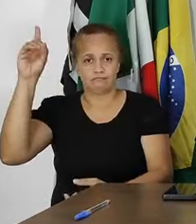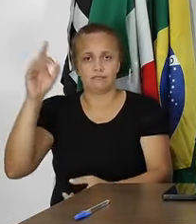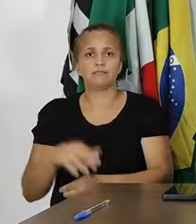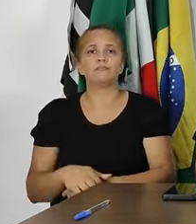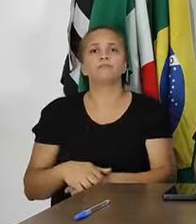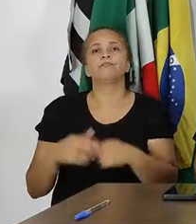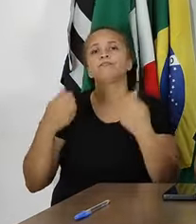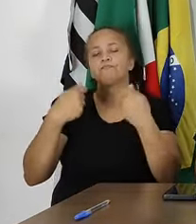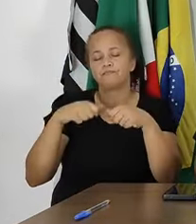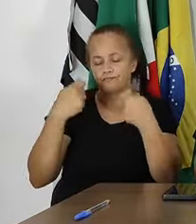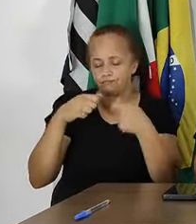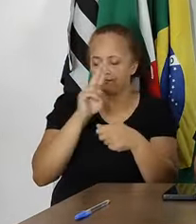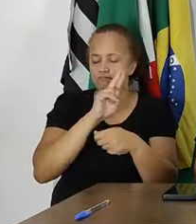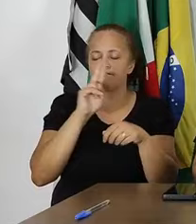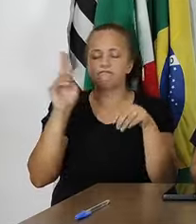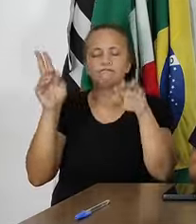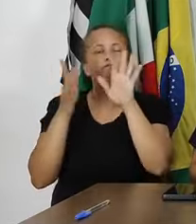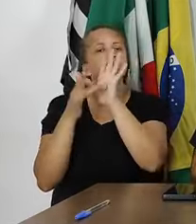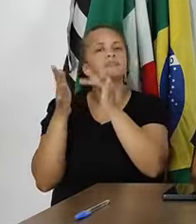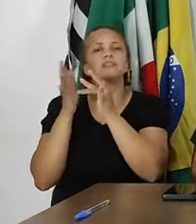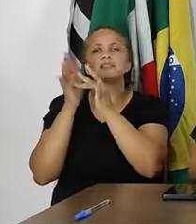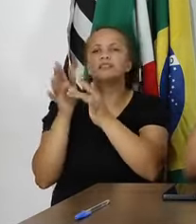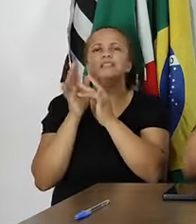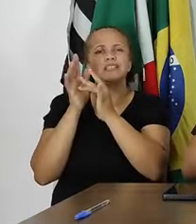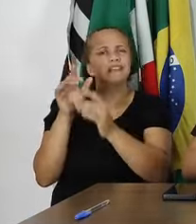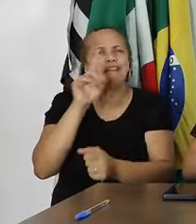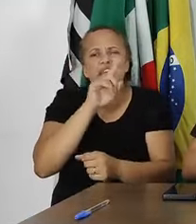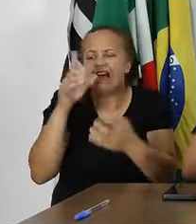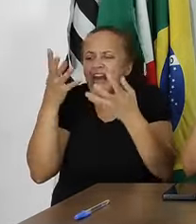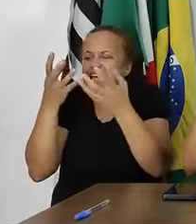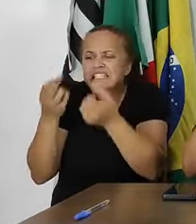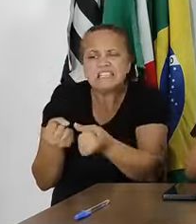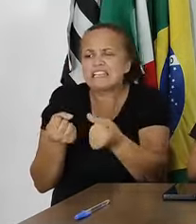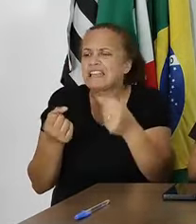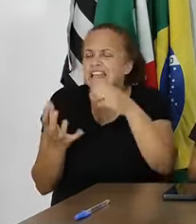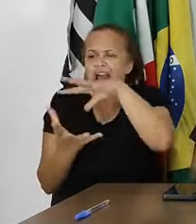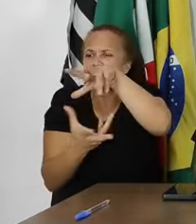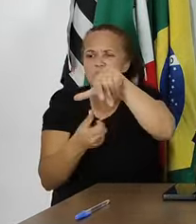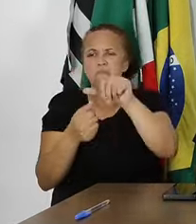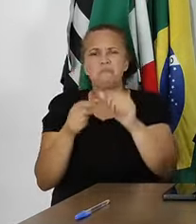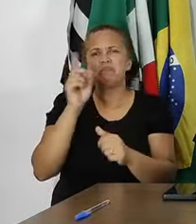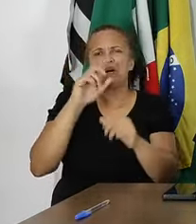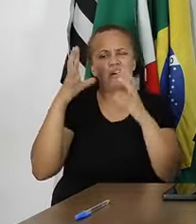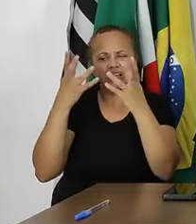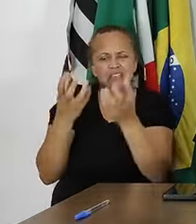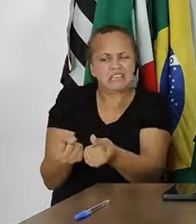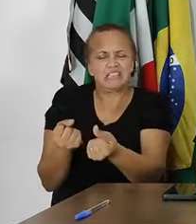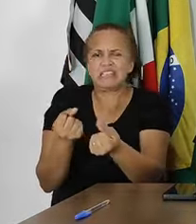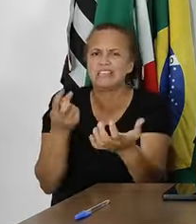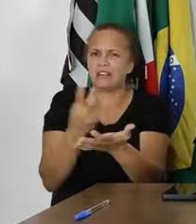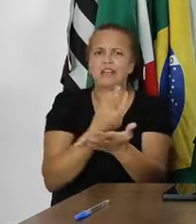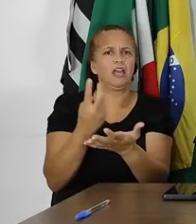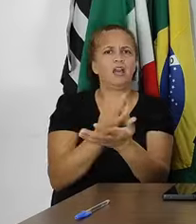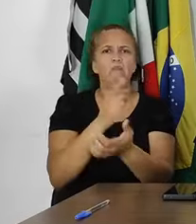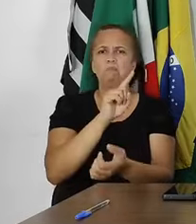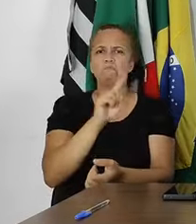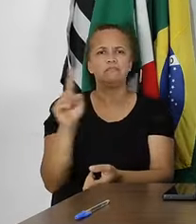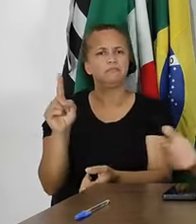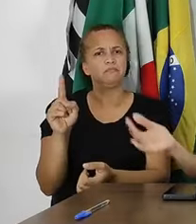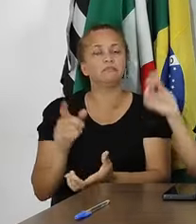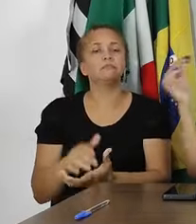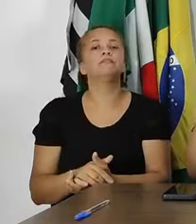Precisamos, em nome de Jesus, não nos conformar com este mundo, com este século. Não devemos nos